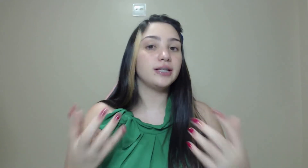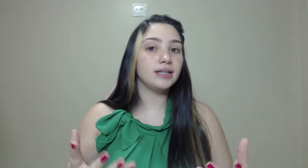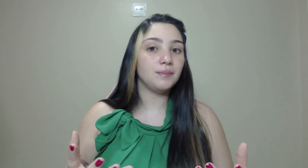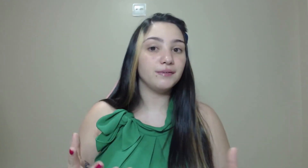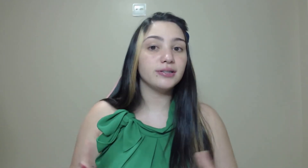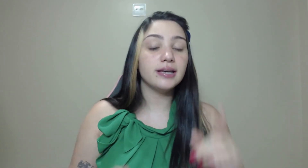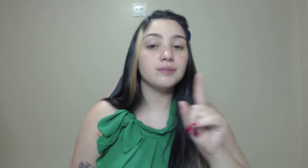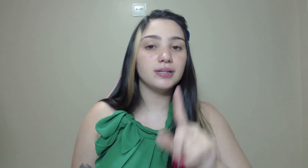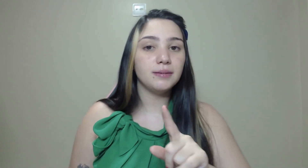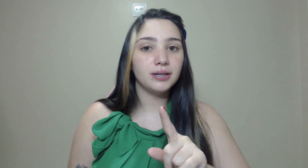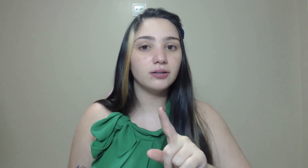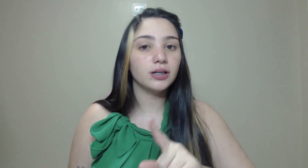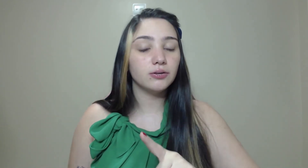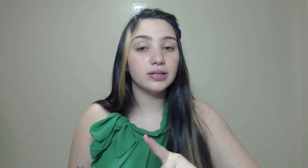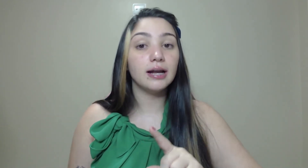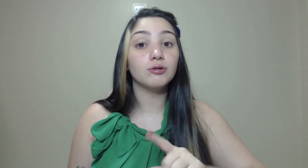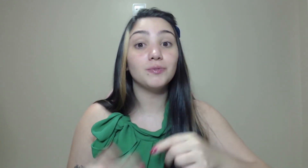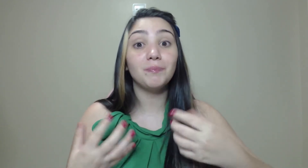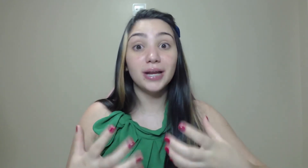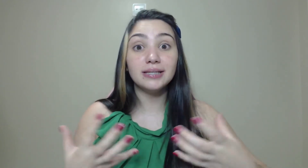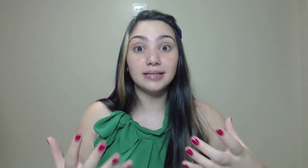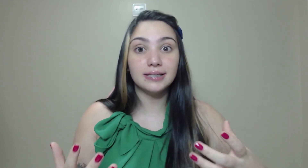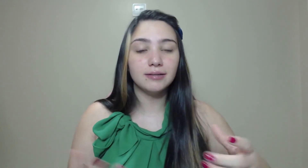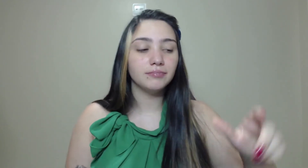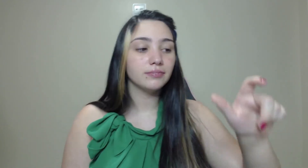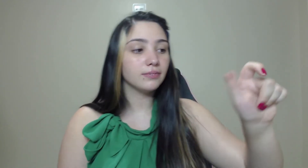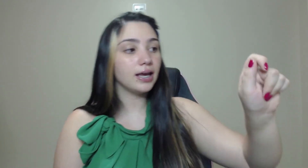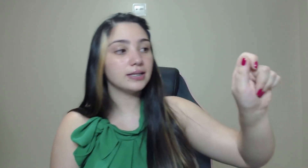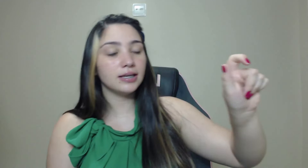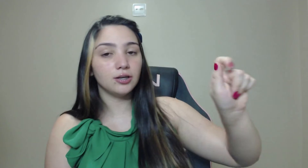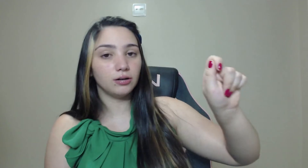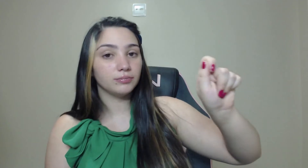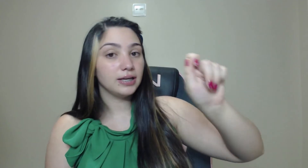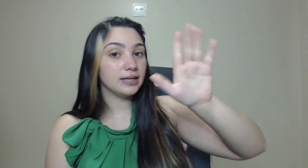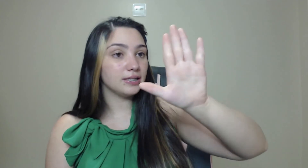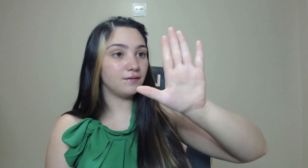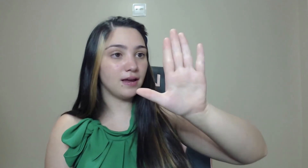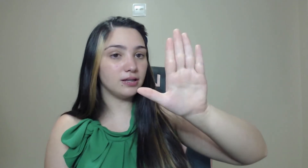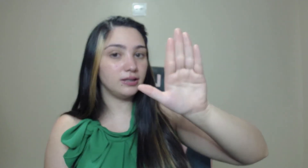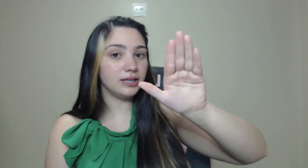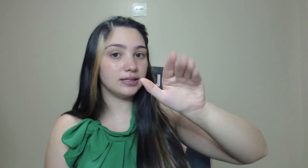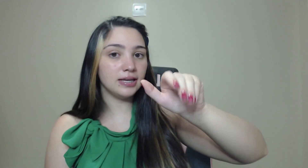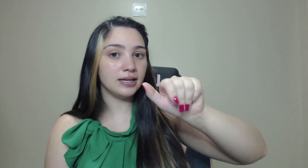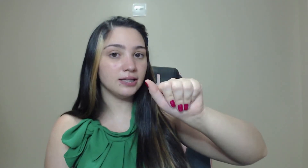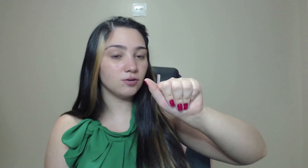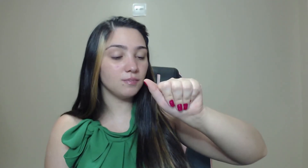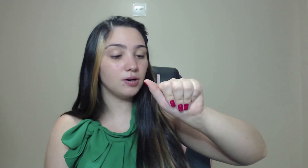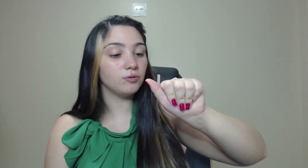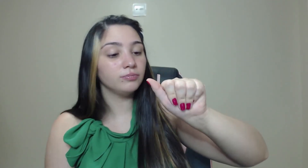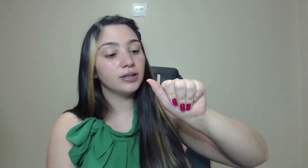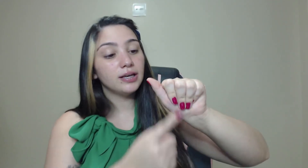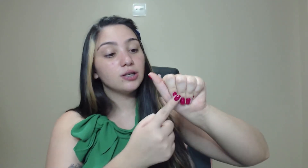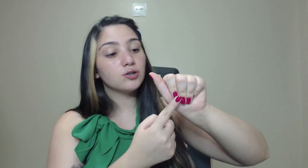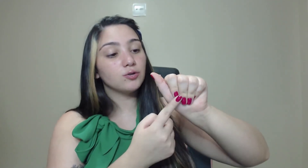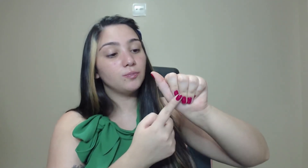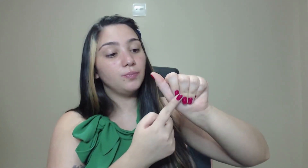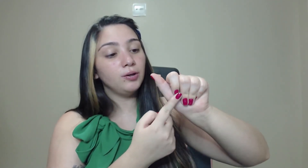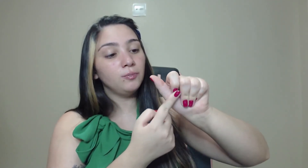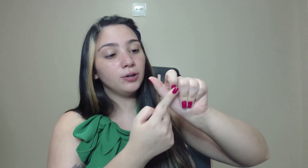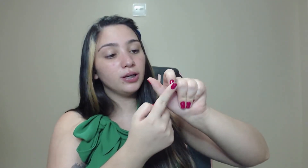pra vocês, mas lembrando aqui do sinal de precisa, é esse daqui, ó. Você vai descer aqui a sua mão, subir um pouquinho o